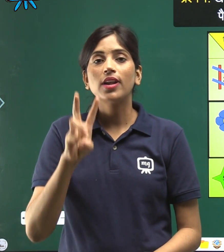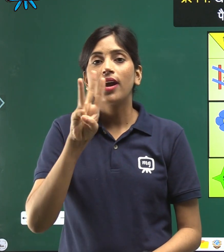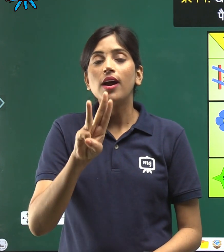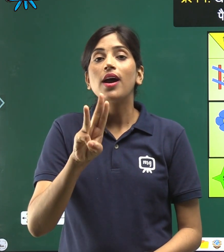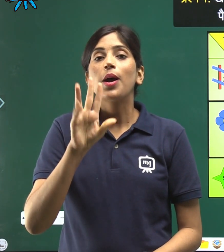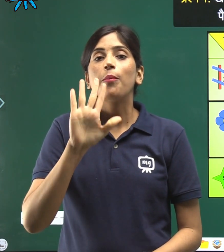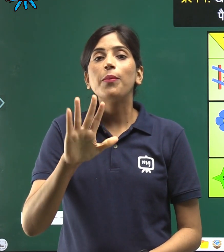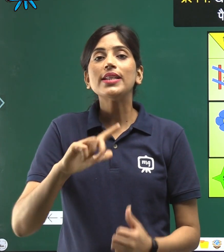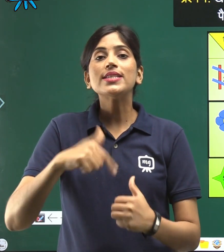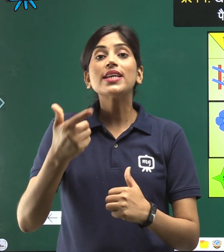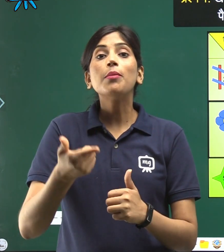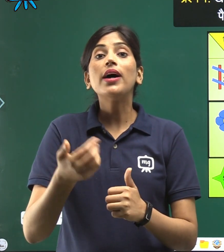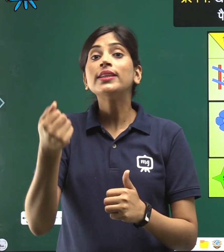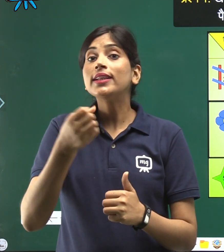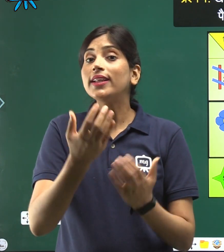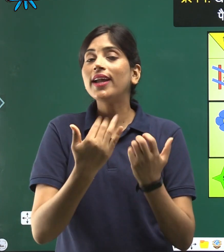35 के बाद कितने आएंगे?